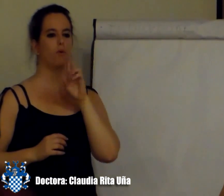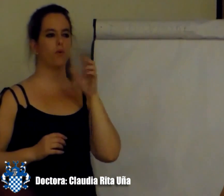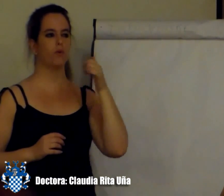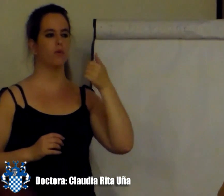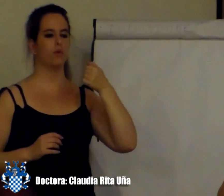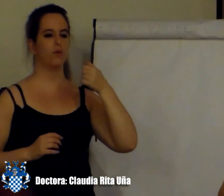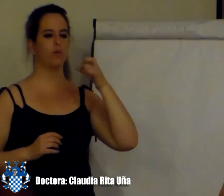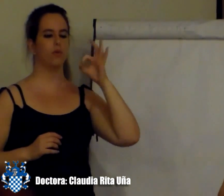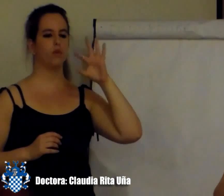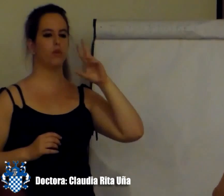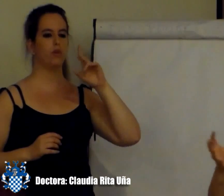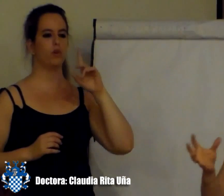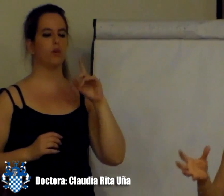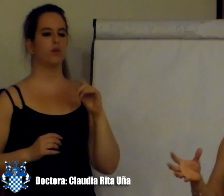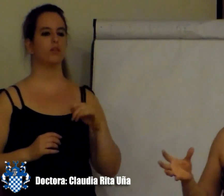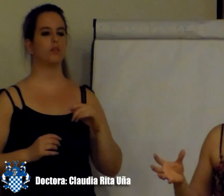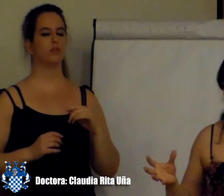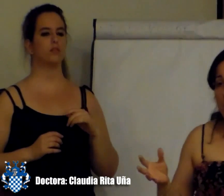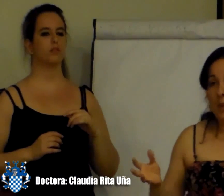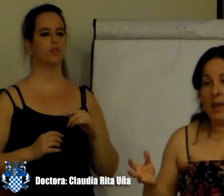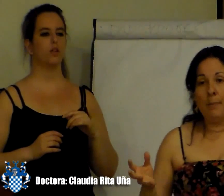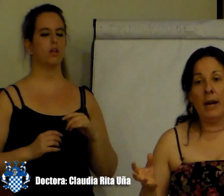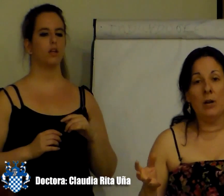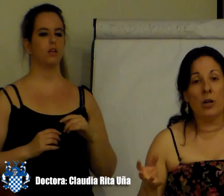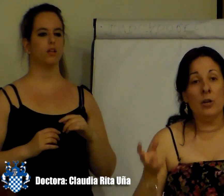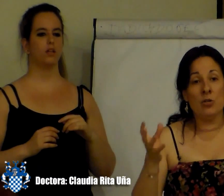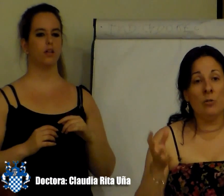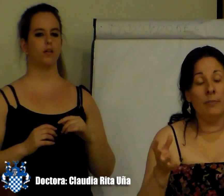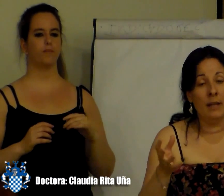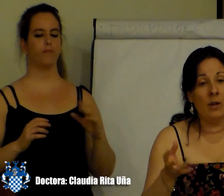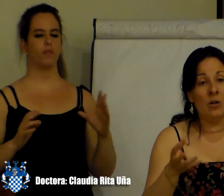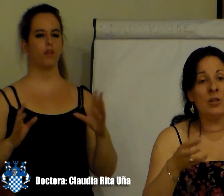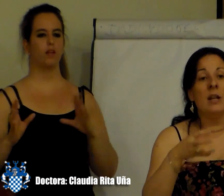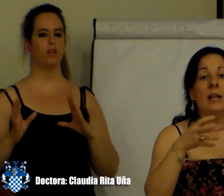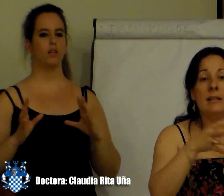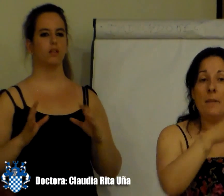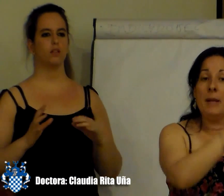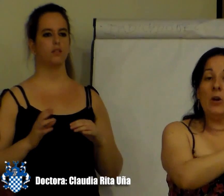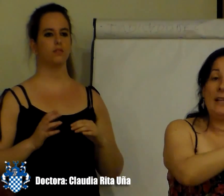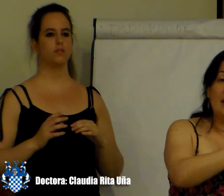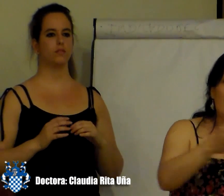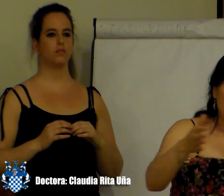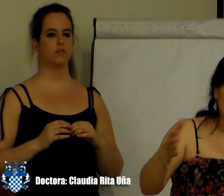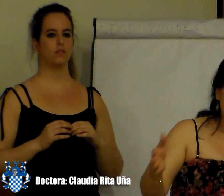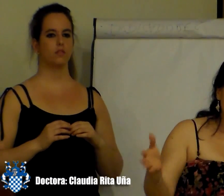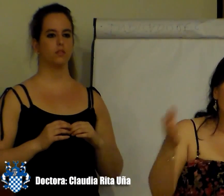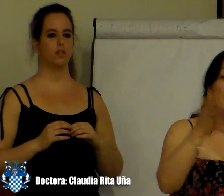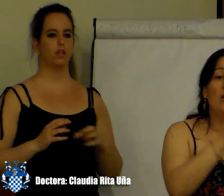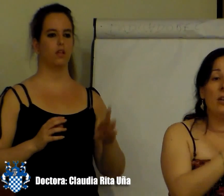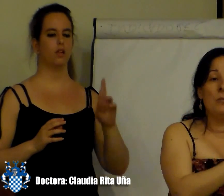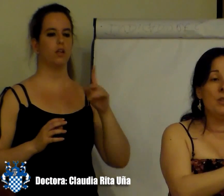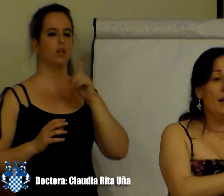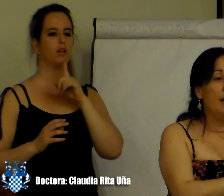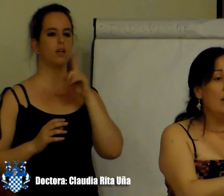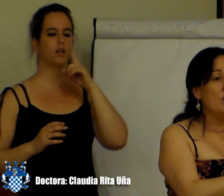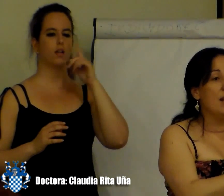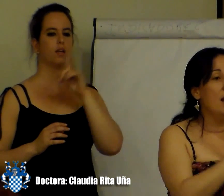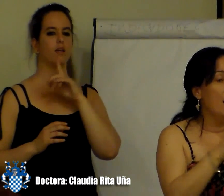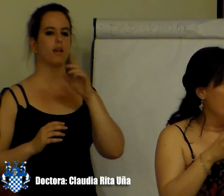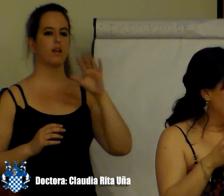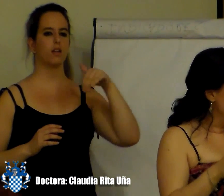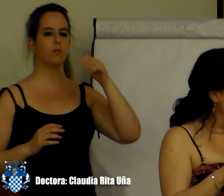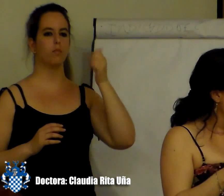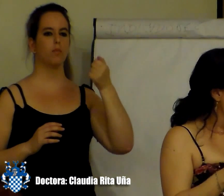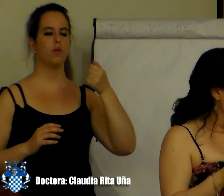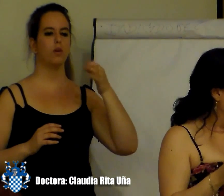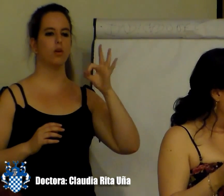altera el ritmo circadiano. Para los que no son médicos, les explico qué es el ritmo circadiano. El ritmo circadiano es